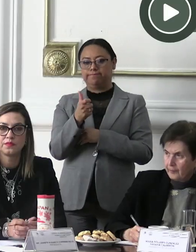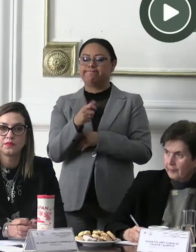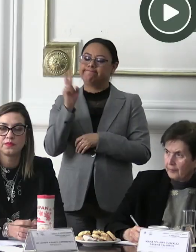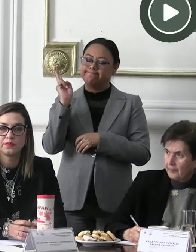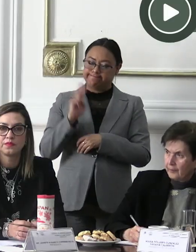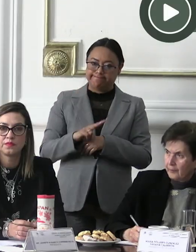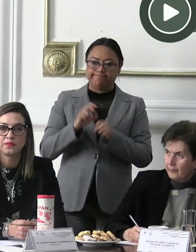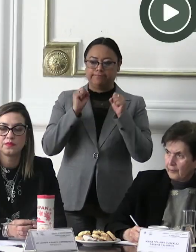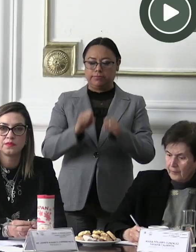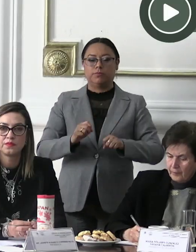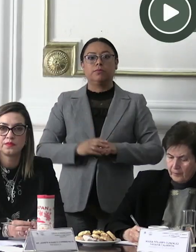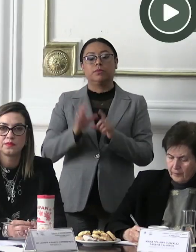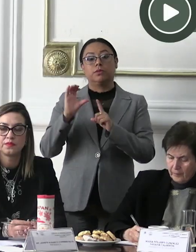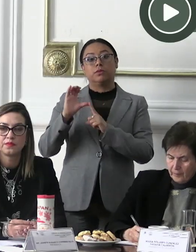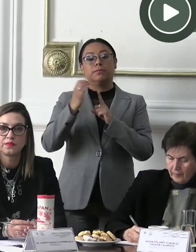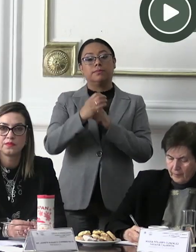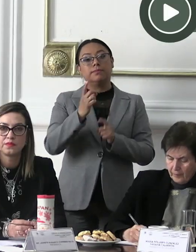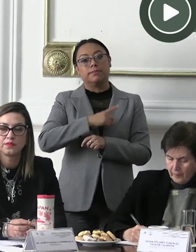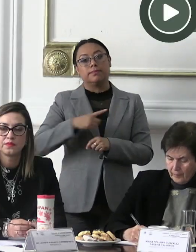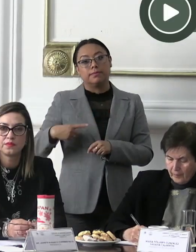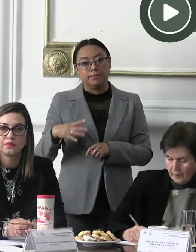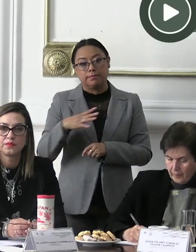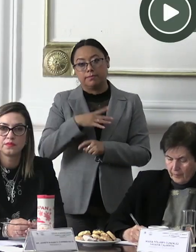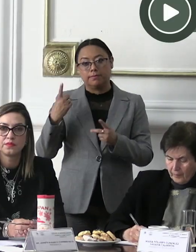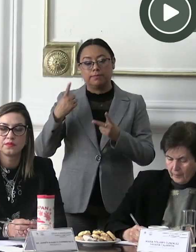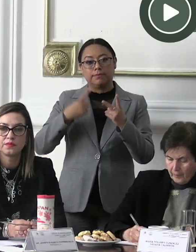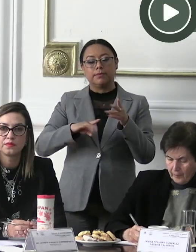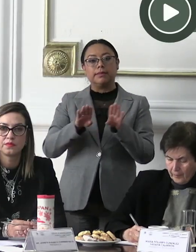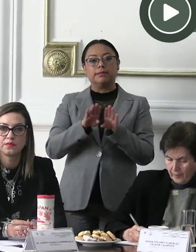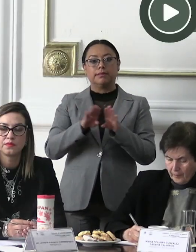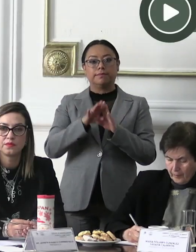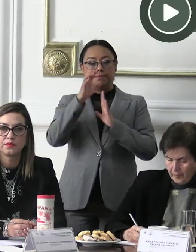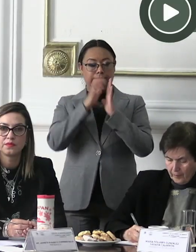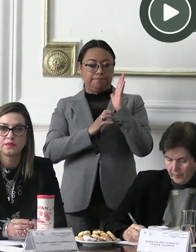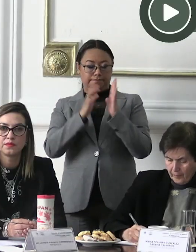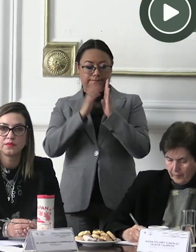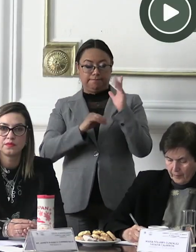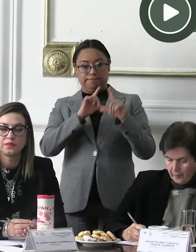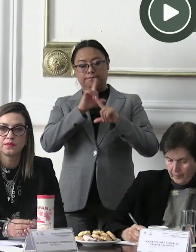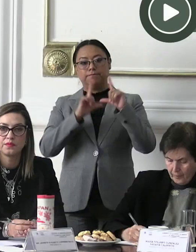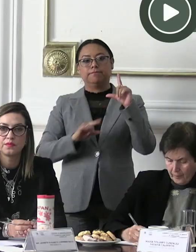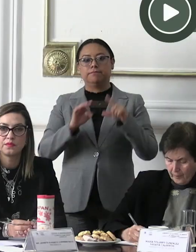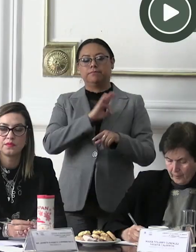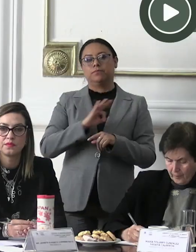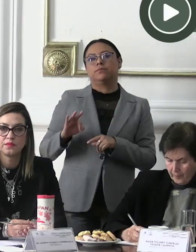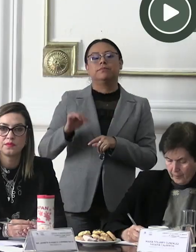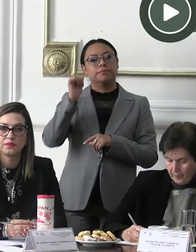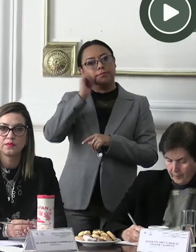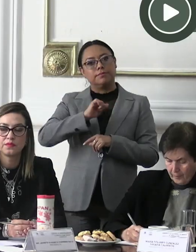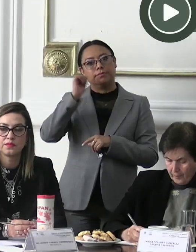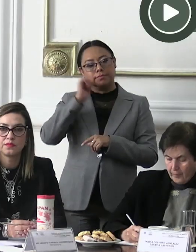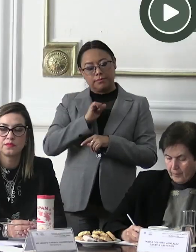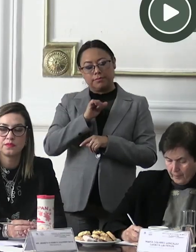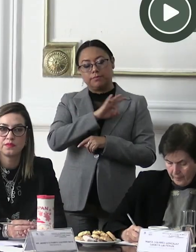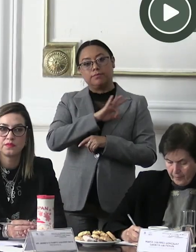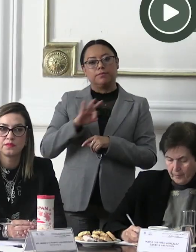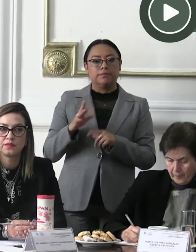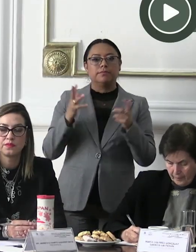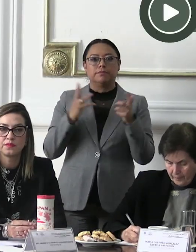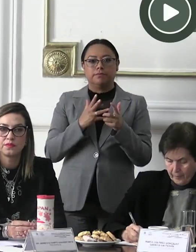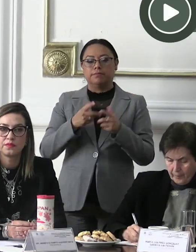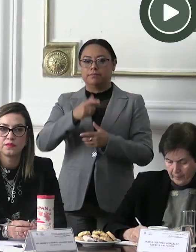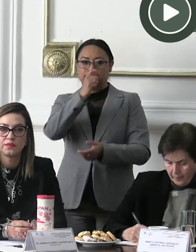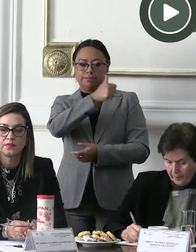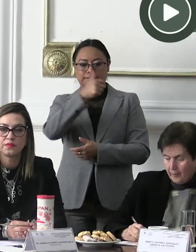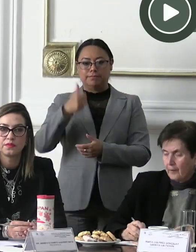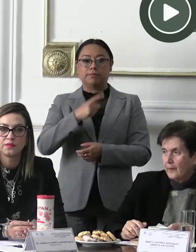La comisión no solo debe cumplir con su mandato, sino hacerlo con austeridad republicana, haciendo rendir cada peso. Esto